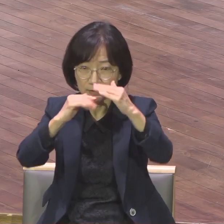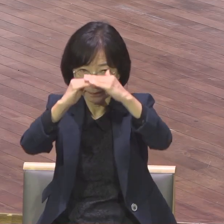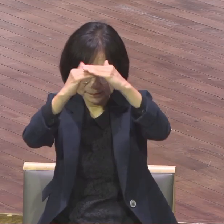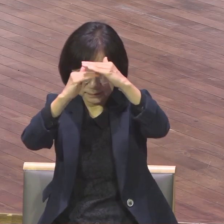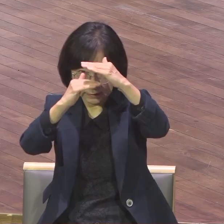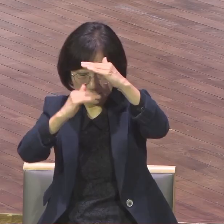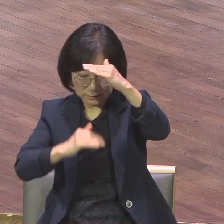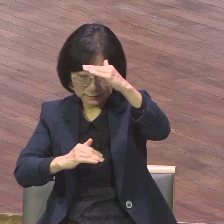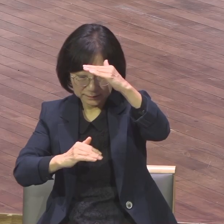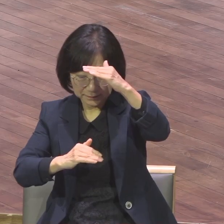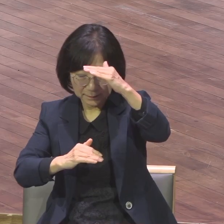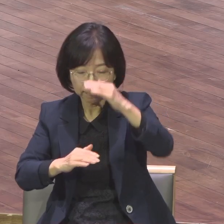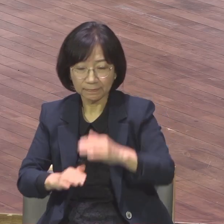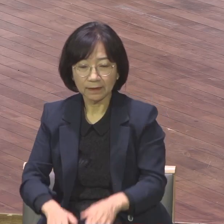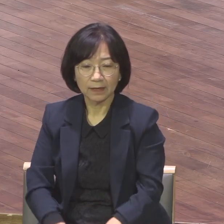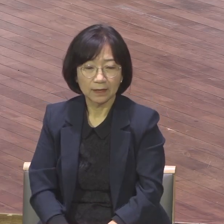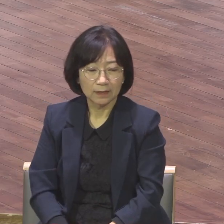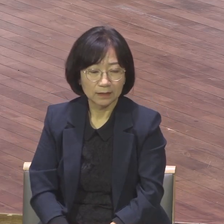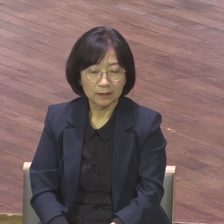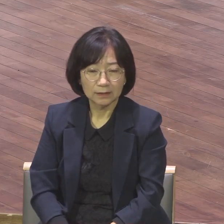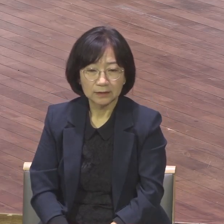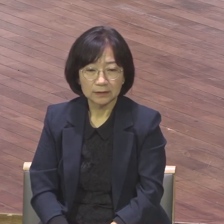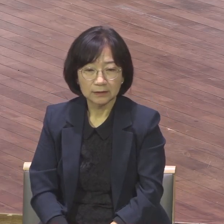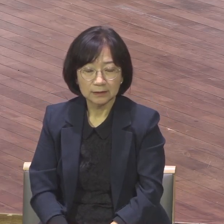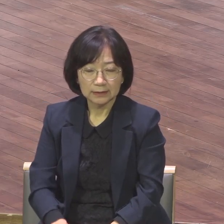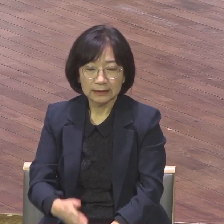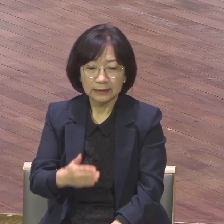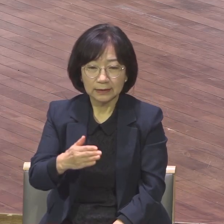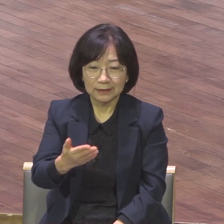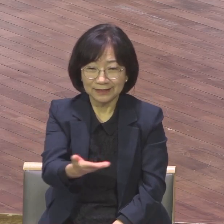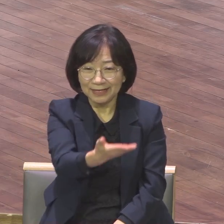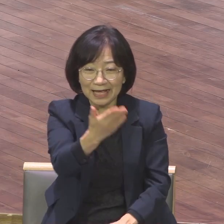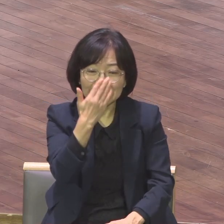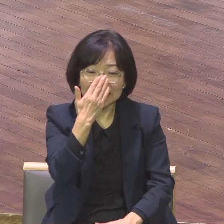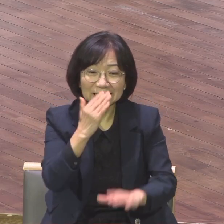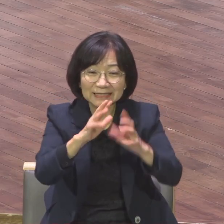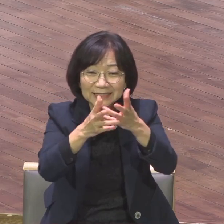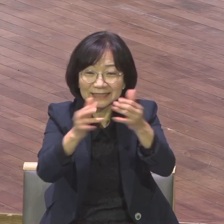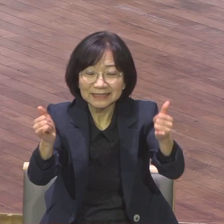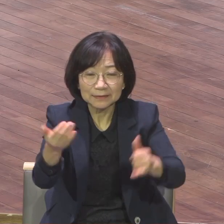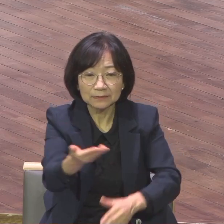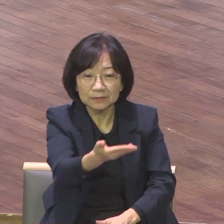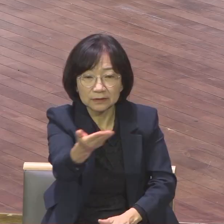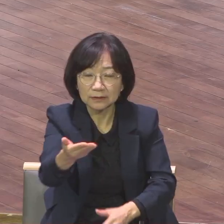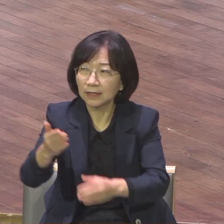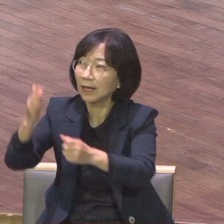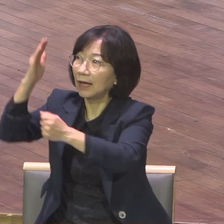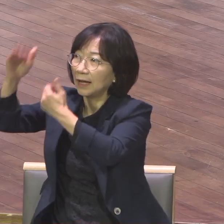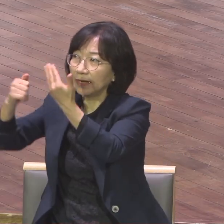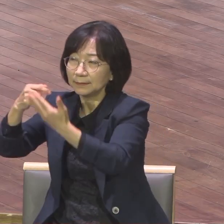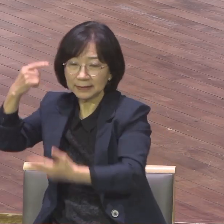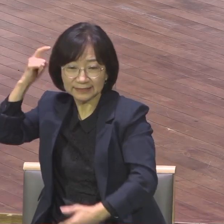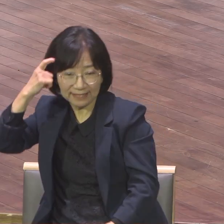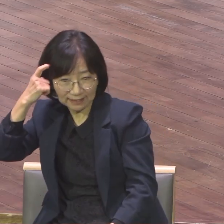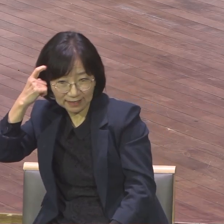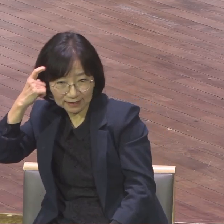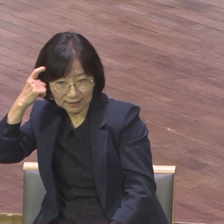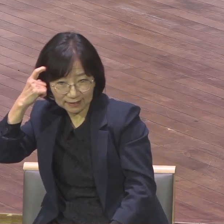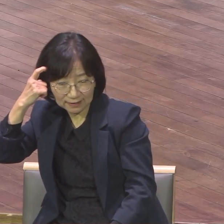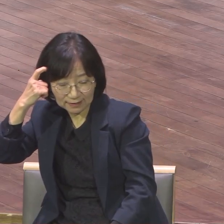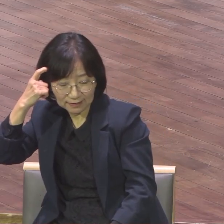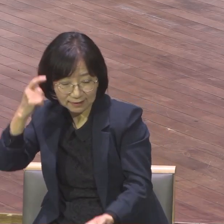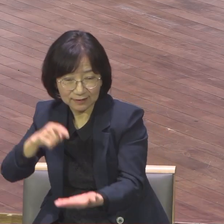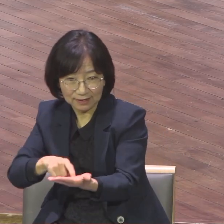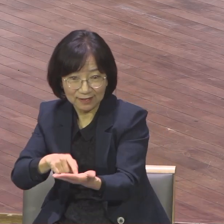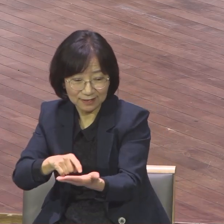이스라엘 백성들을 향한 하나님의 생각이 어떤 것인지에 대해서 밝히고 있어요. 자,